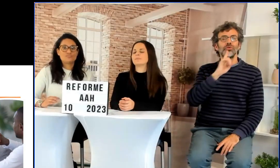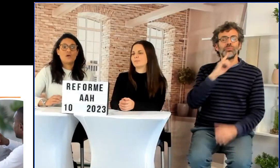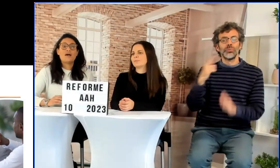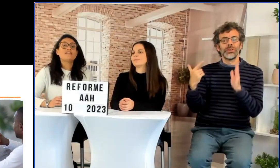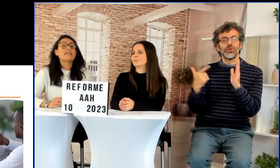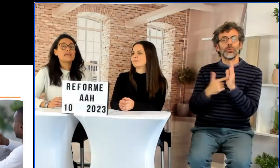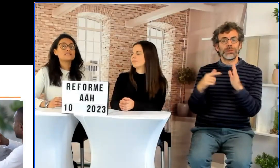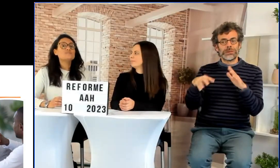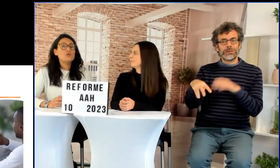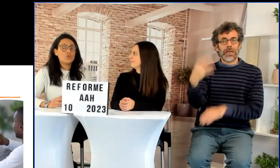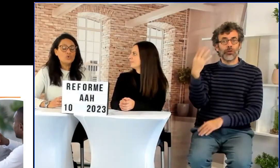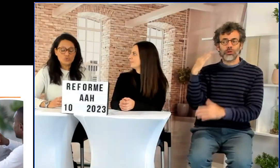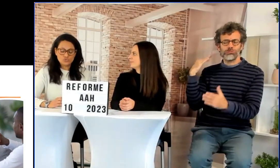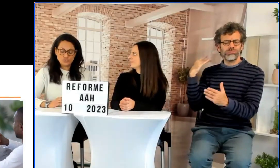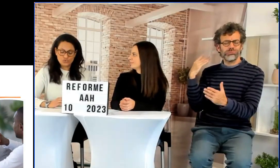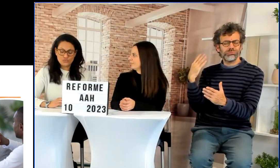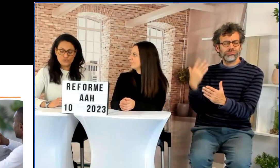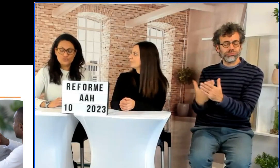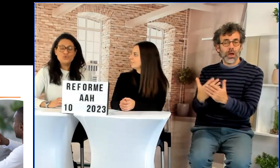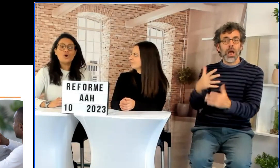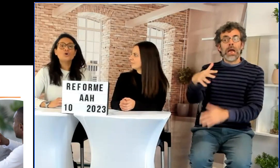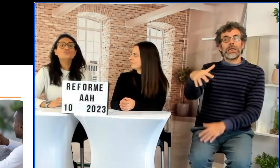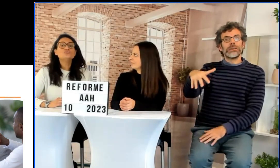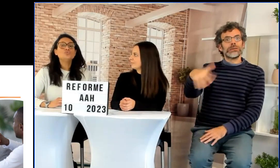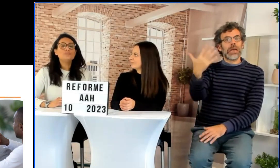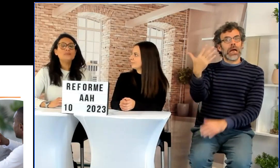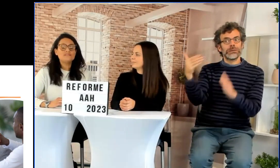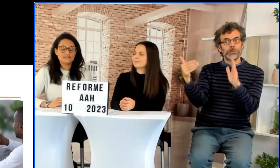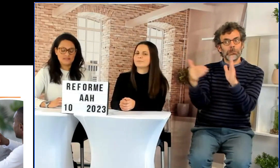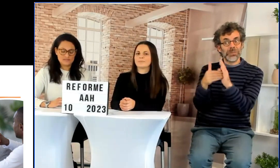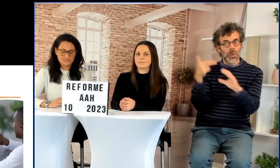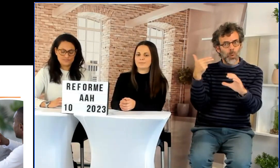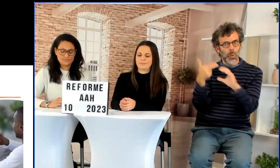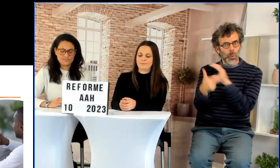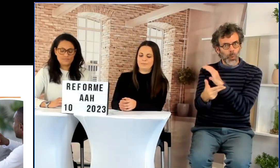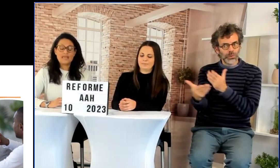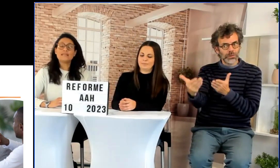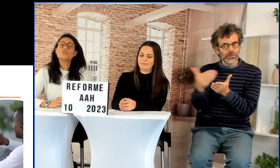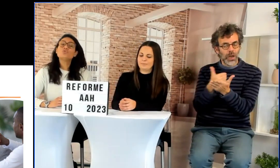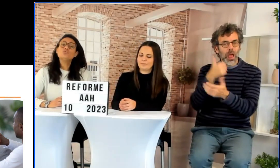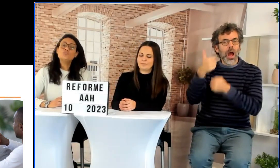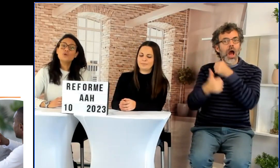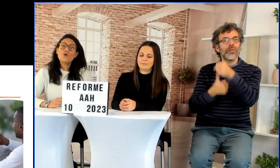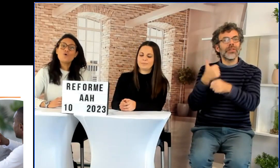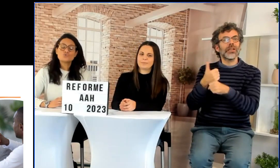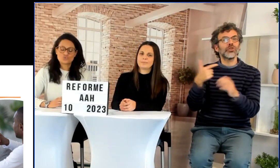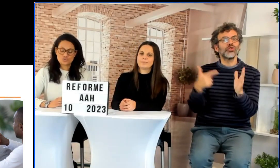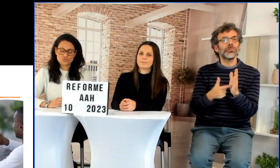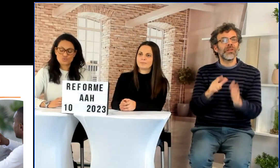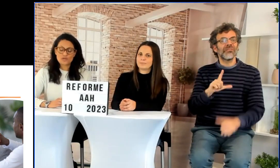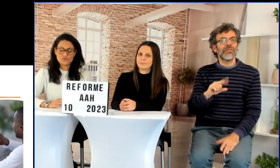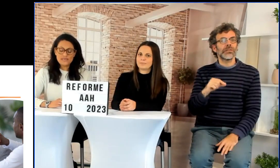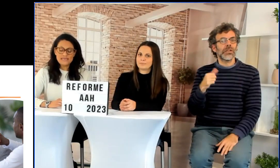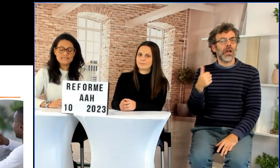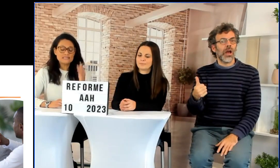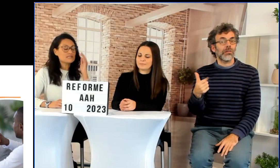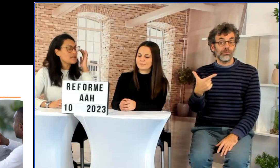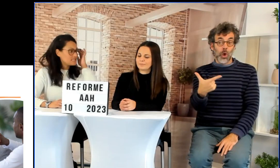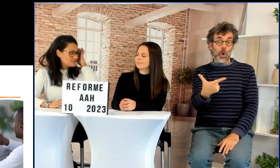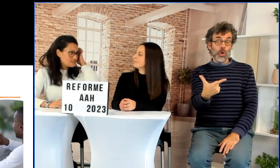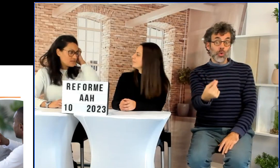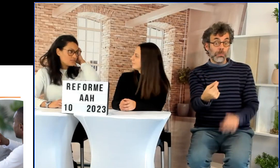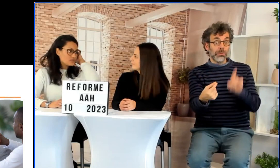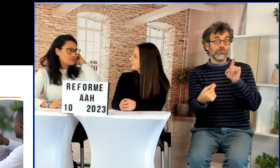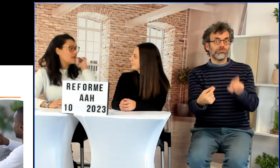2014. Avec 15 000 euros de revenus en 2021. Elle est en couple, son conjoint, lui, est